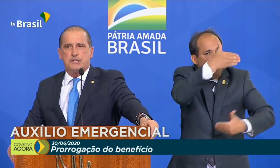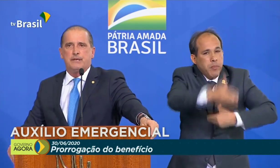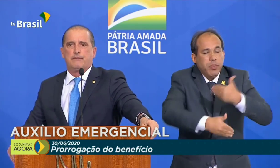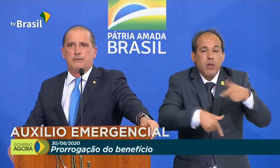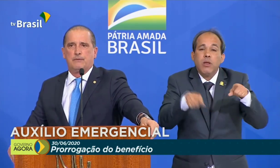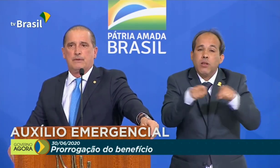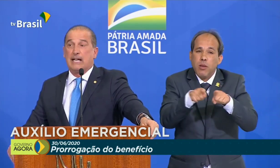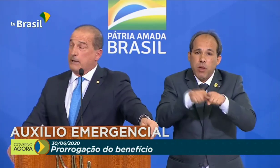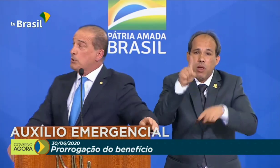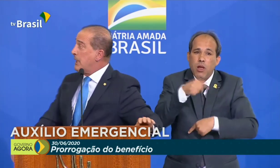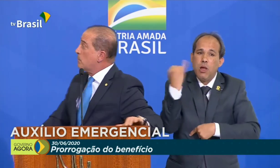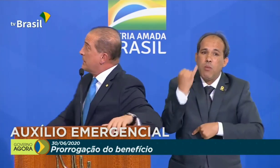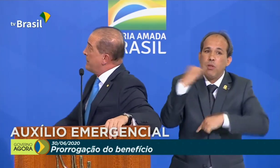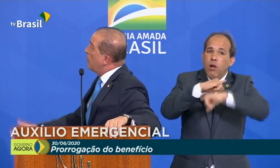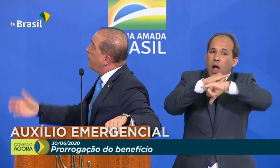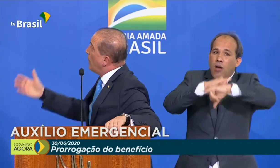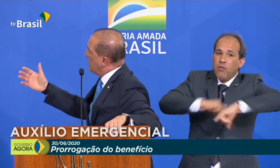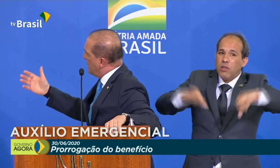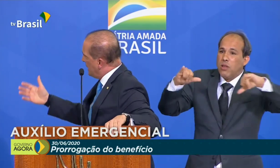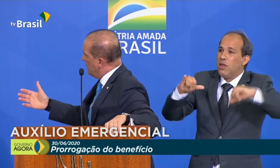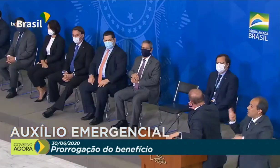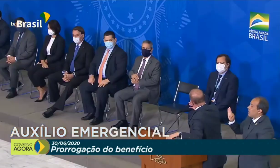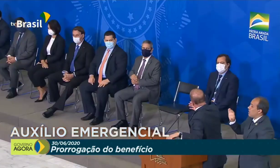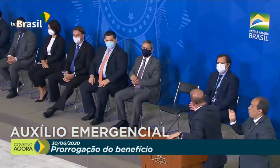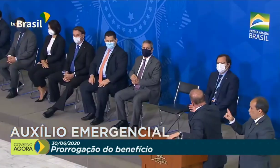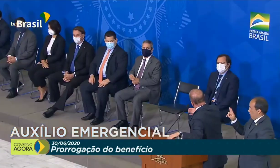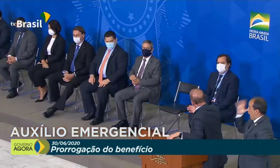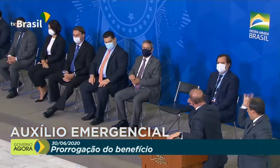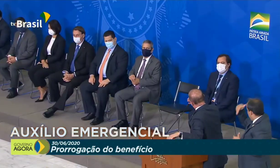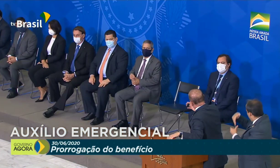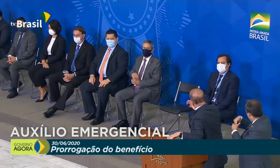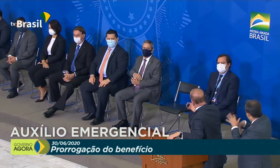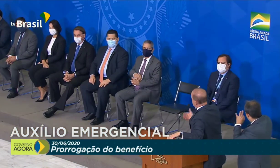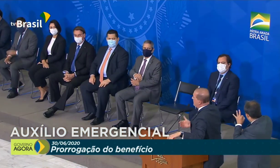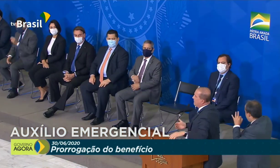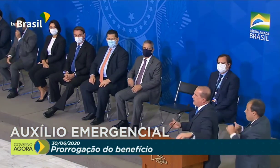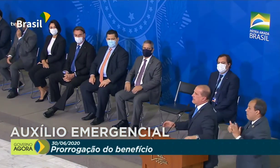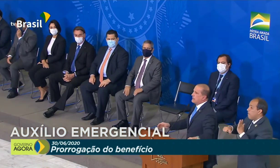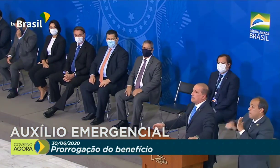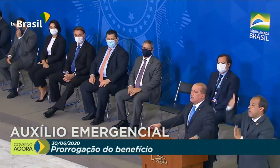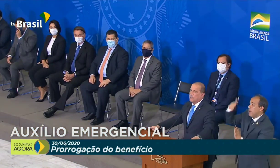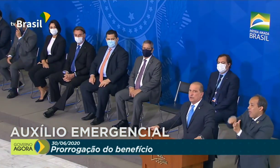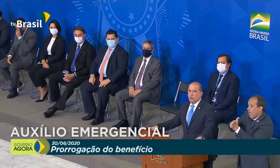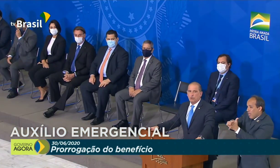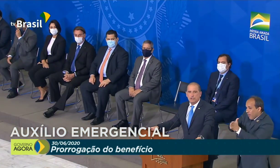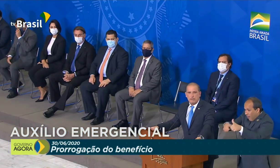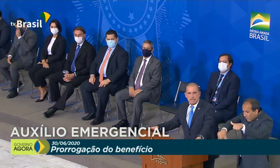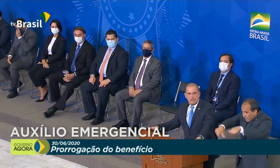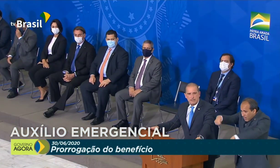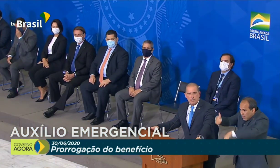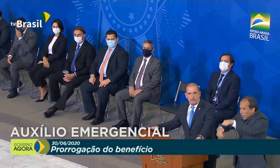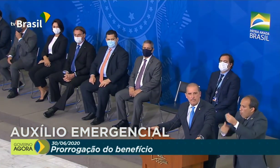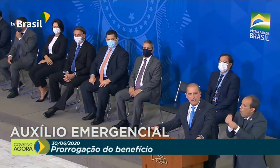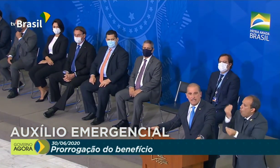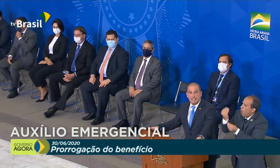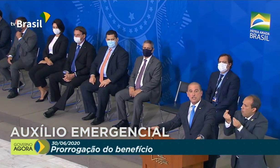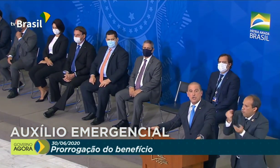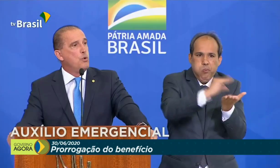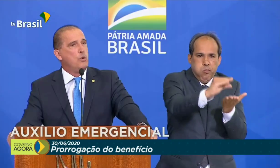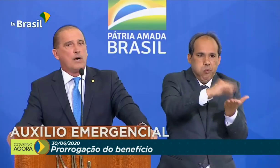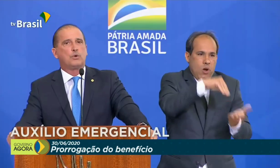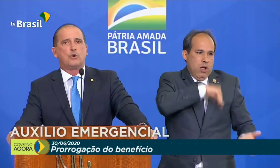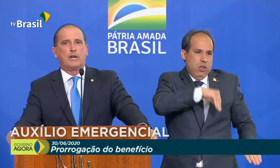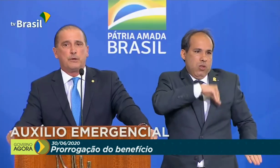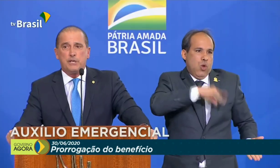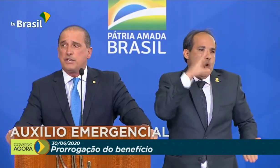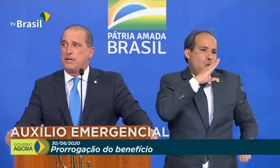importante dizer, até porque o TCU vota amanhã uma primeira análise feita do auxílio emergencial. A